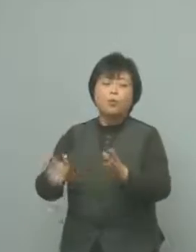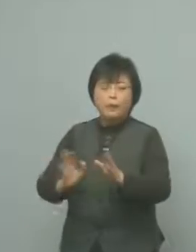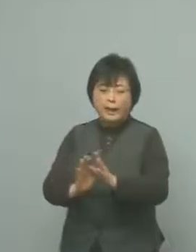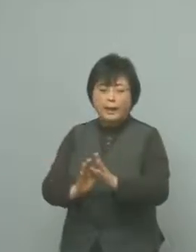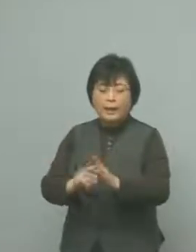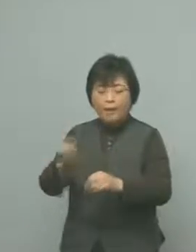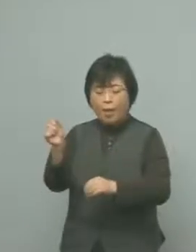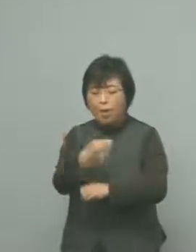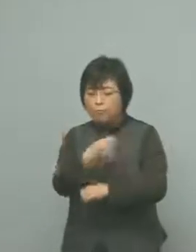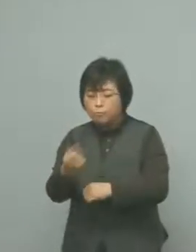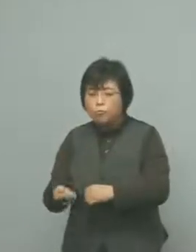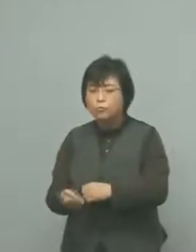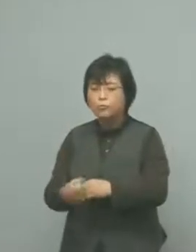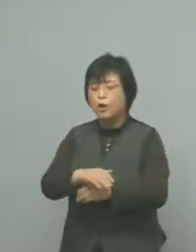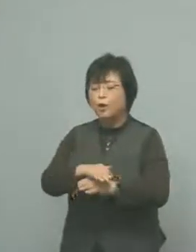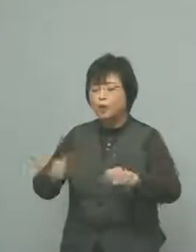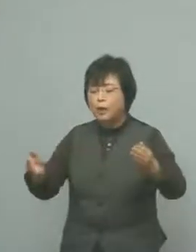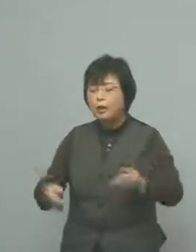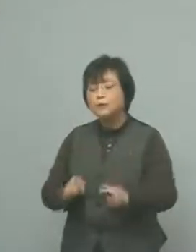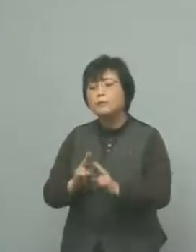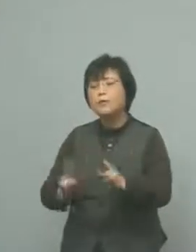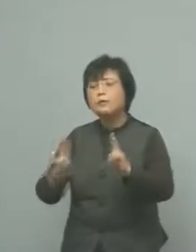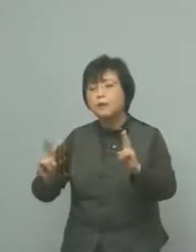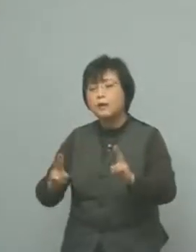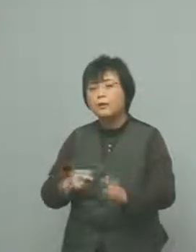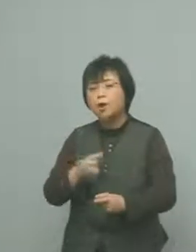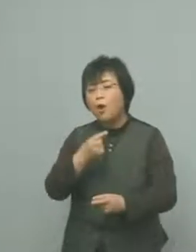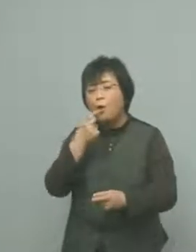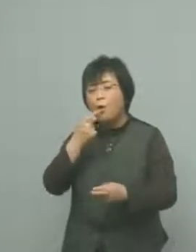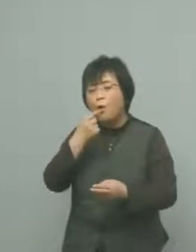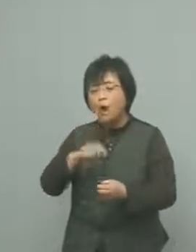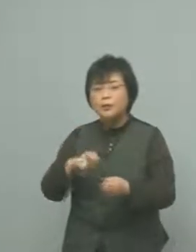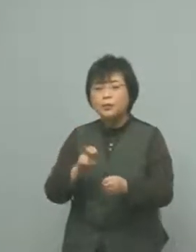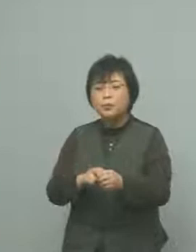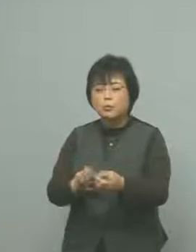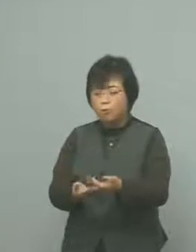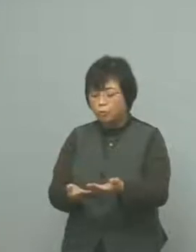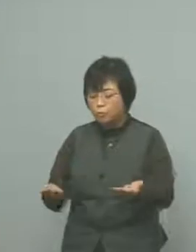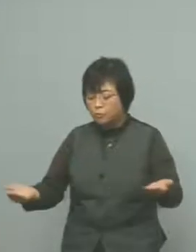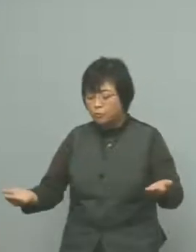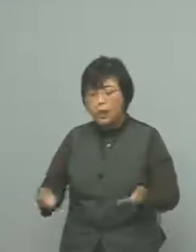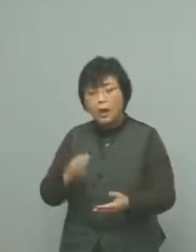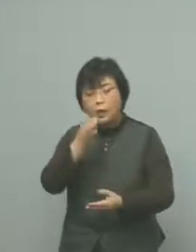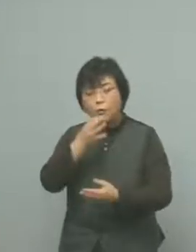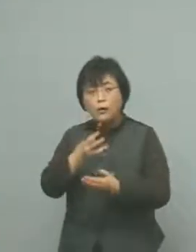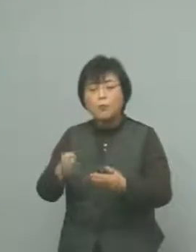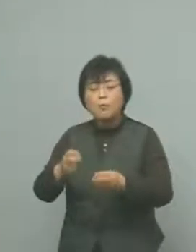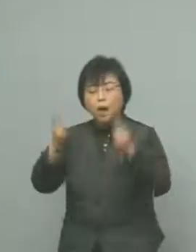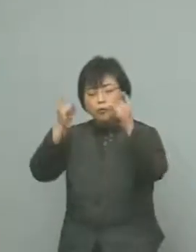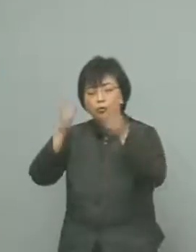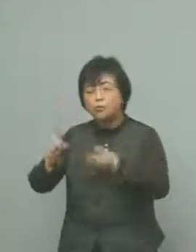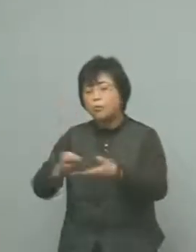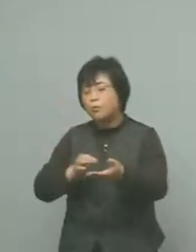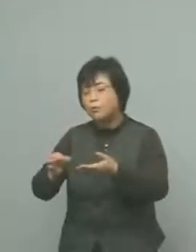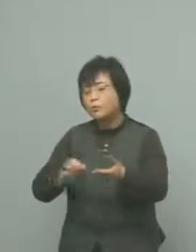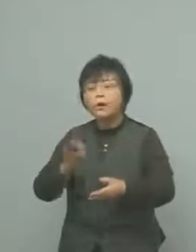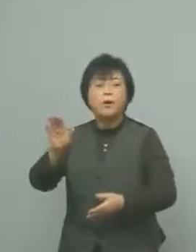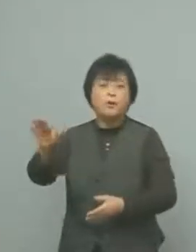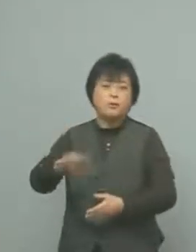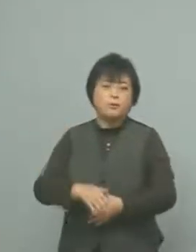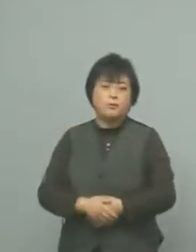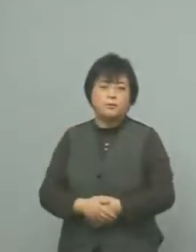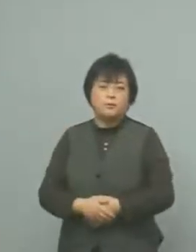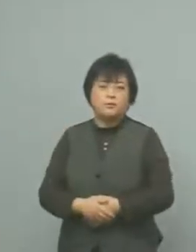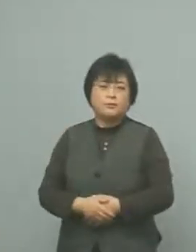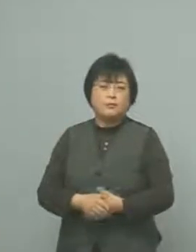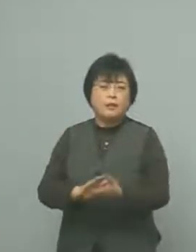ステージコンサートのほか紅白餅の振る舞いや米沢牛の特売が行われます。